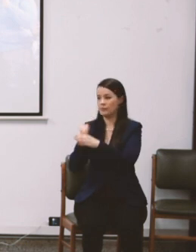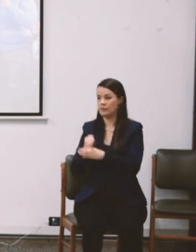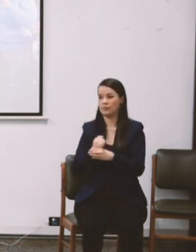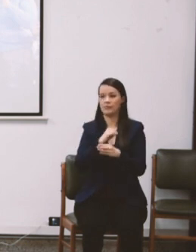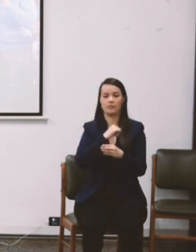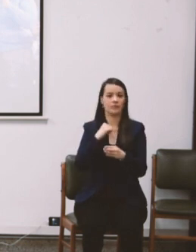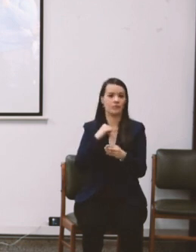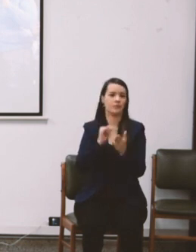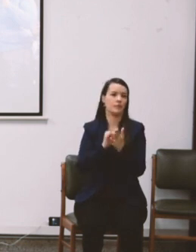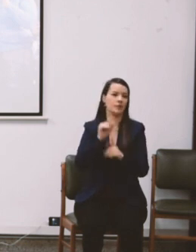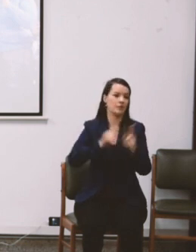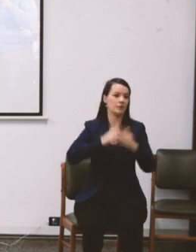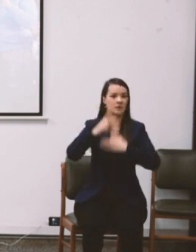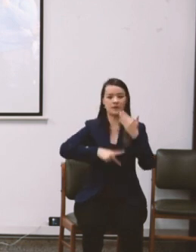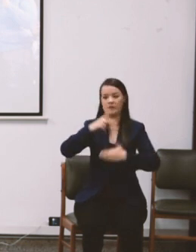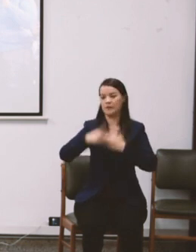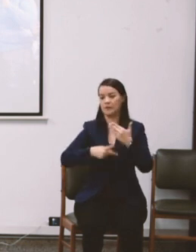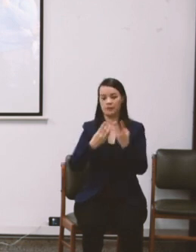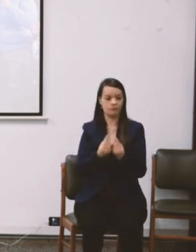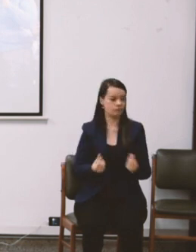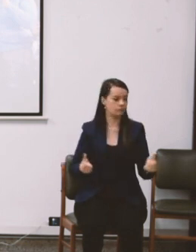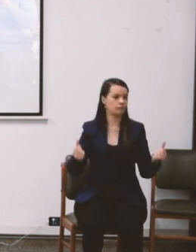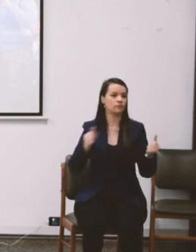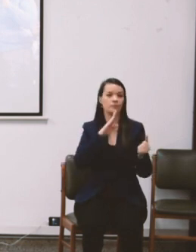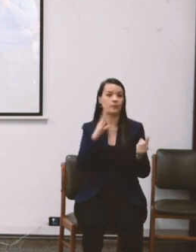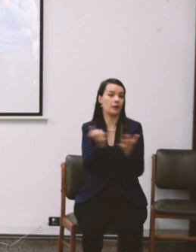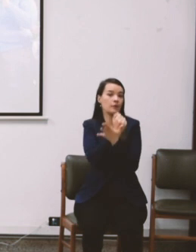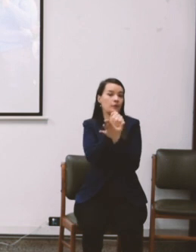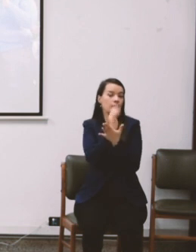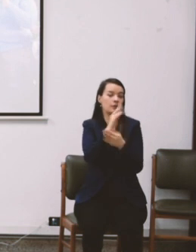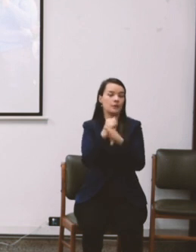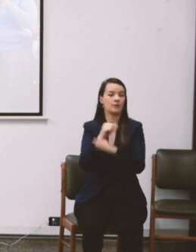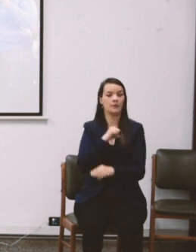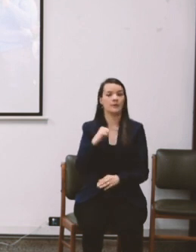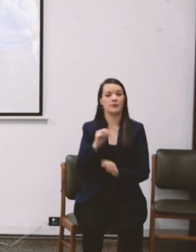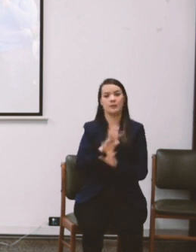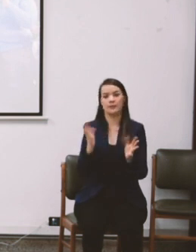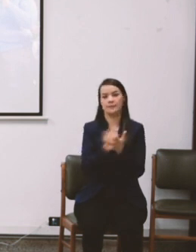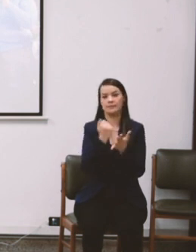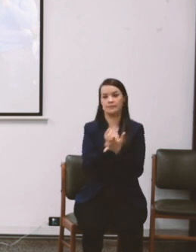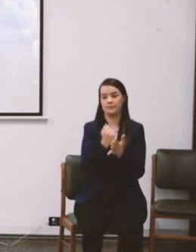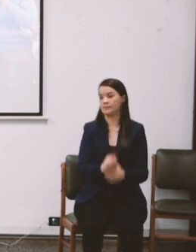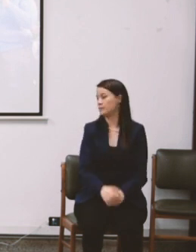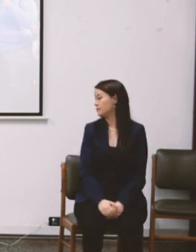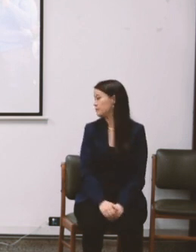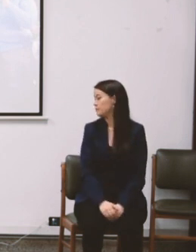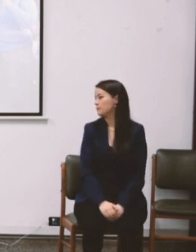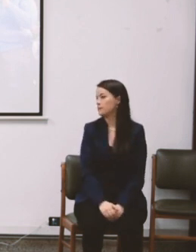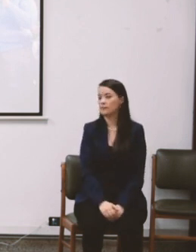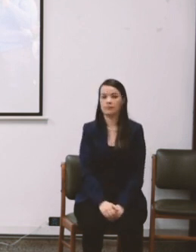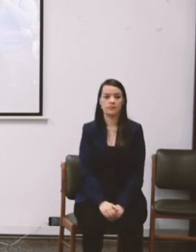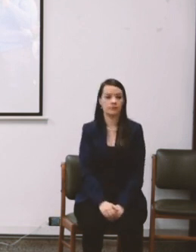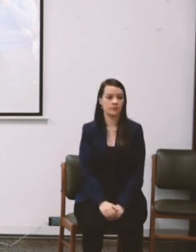de estos sujetos quedan en la deriva, y lo que ganan, los que ganaron, son los privados, ¿cierto? Y eso sigue pues pasando, y seguimos pues